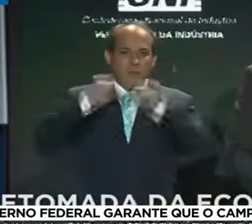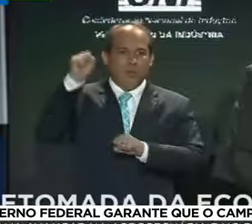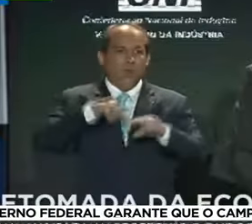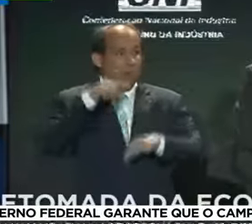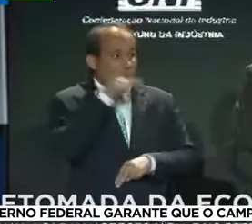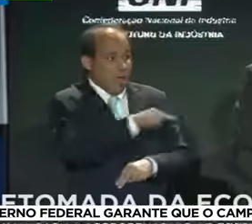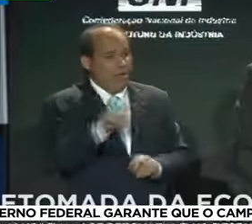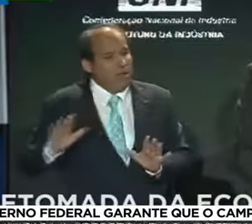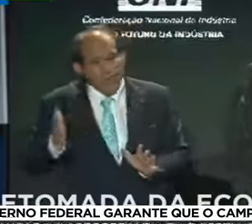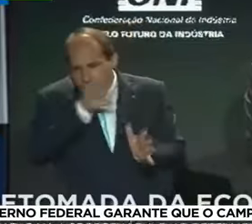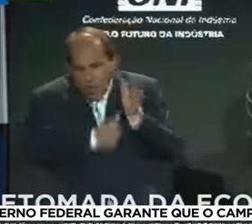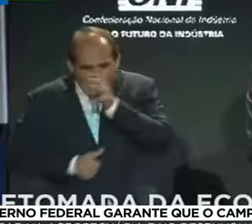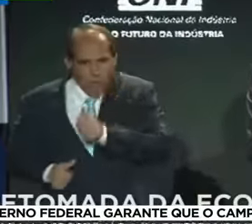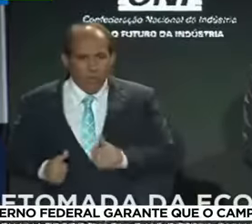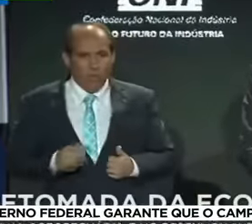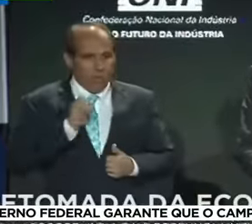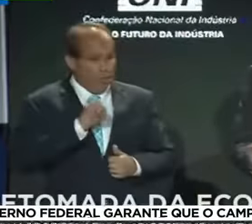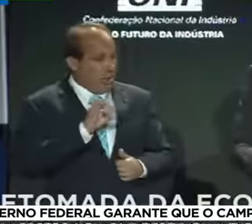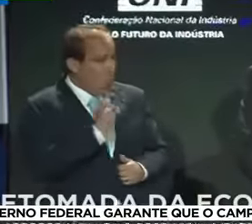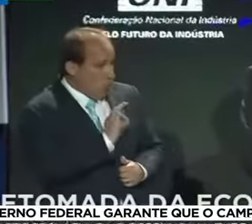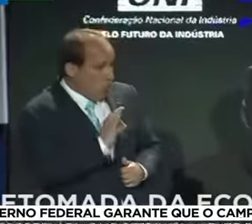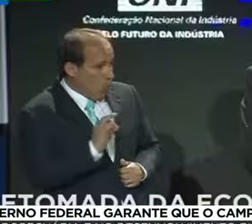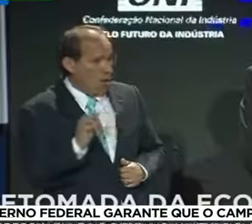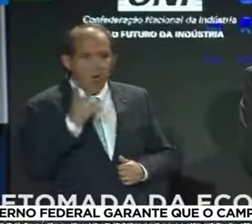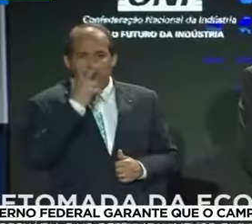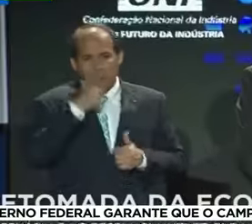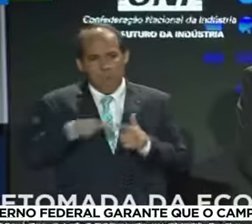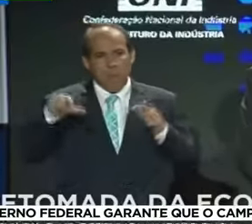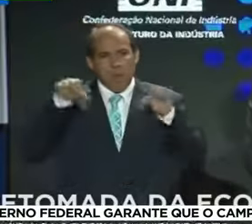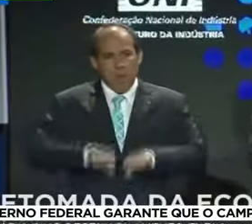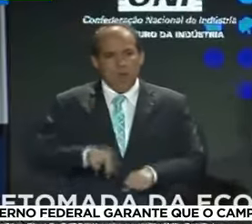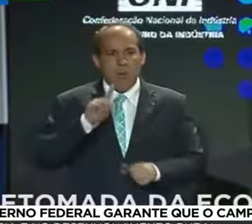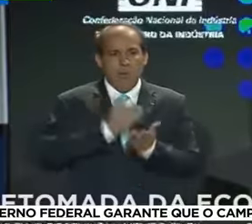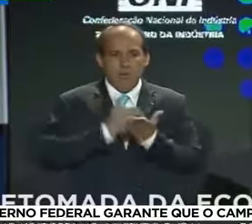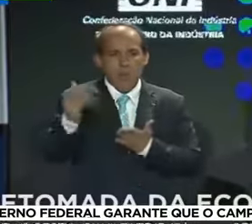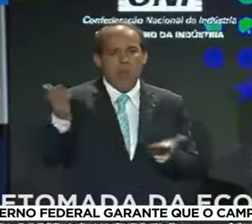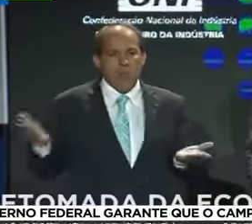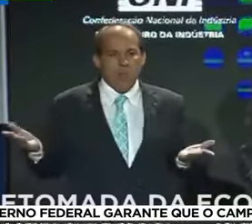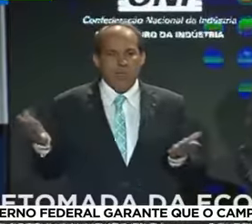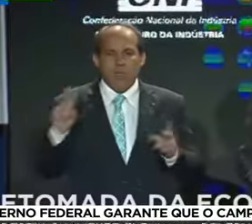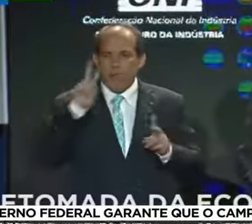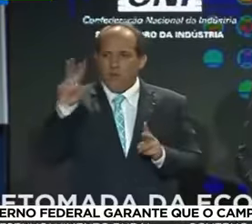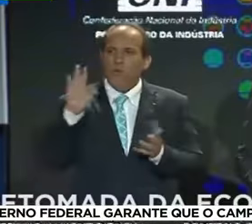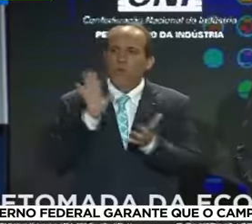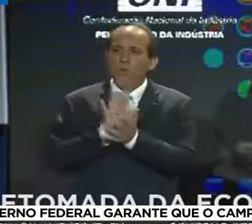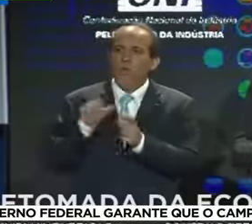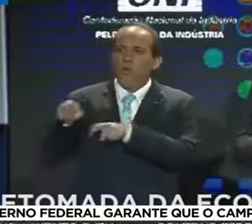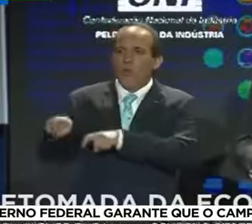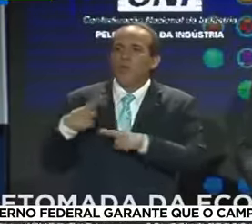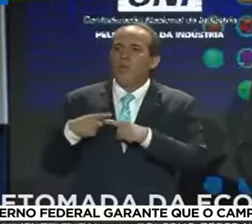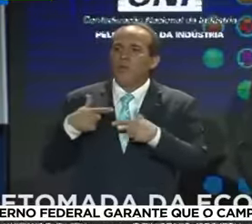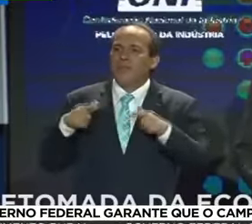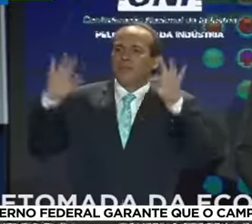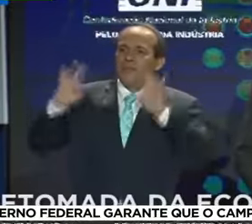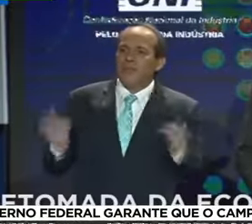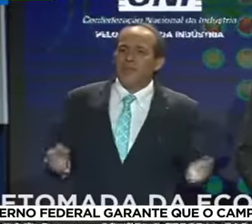Agora, quando a gente pega o pessoal do campo, e por que eles estão felizes? O que nós